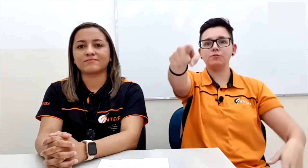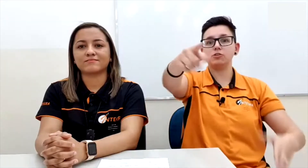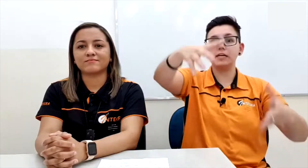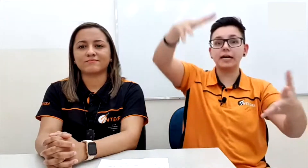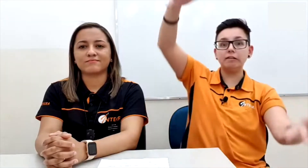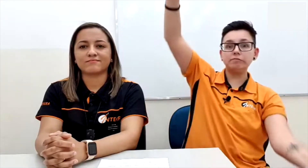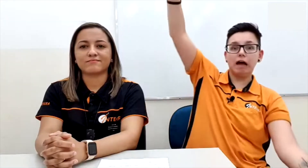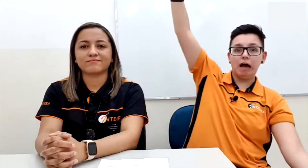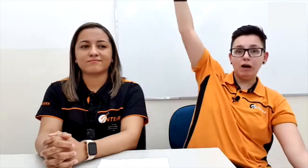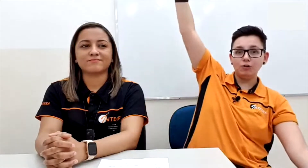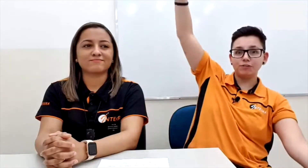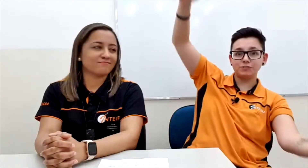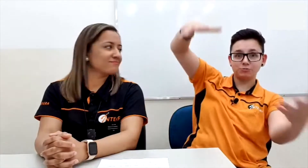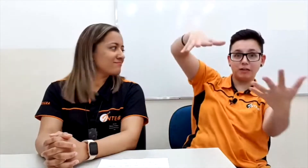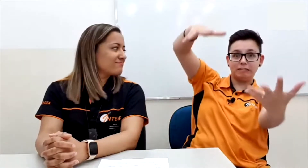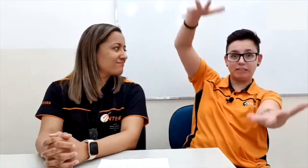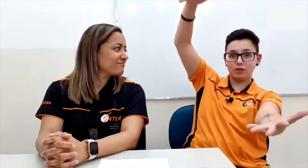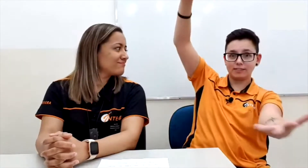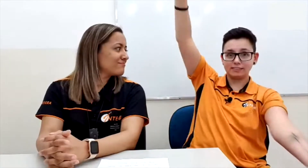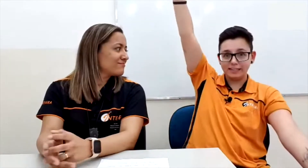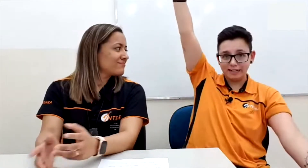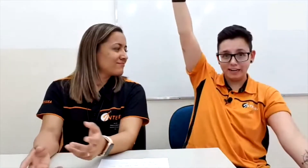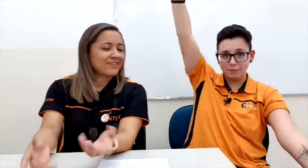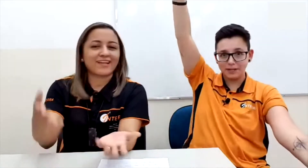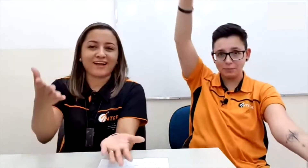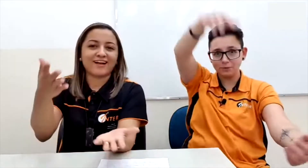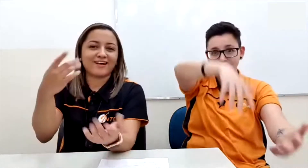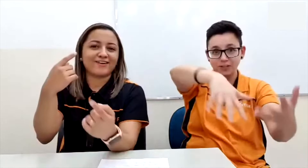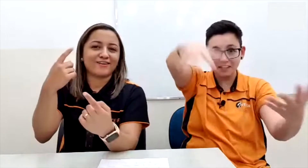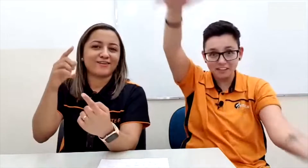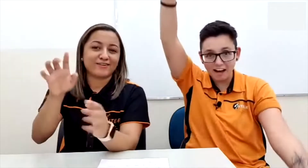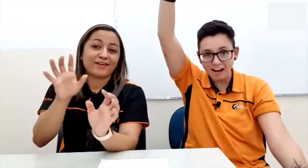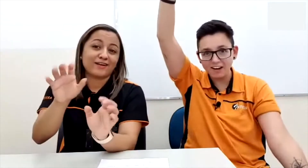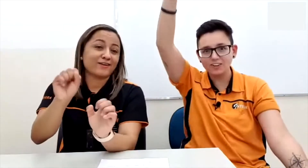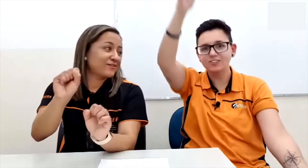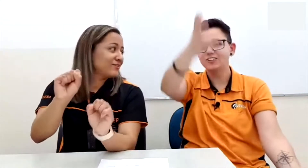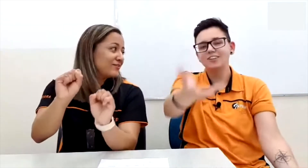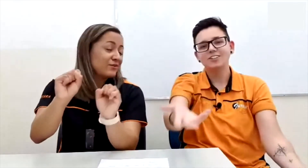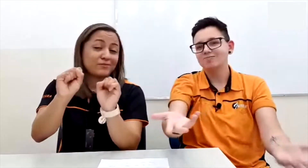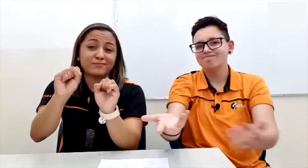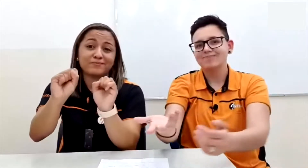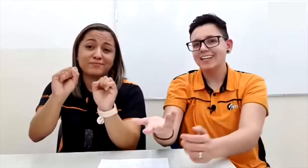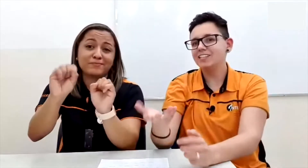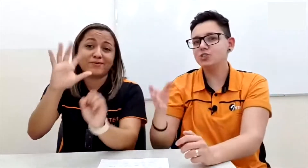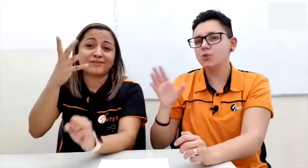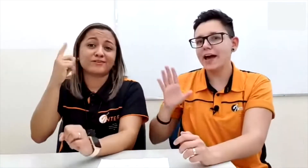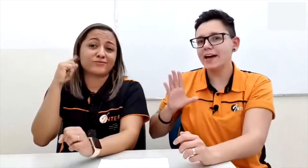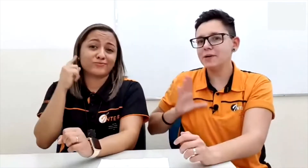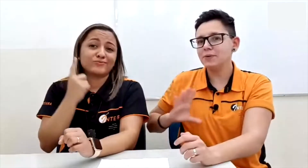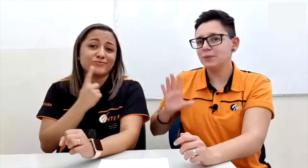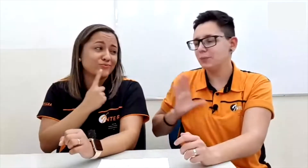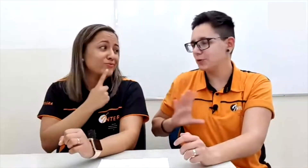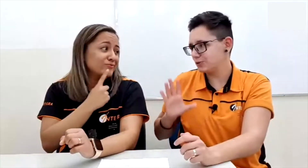você, grandão, faz o grandão, até sair da câmera aqui, produção, grandão. Isso é